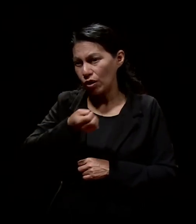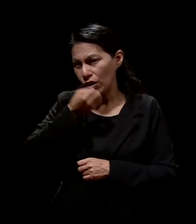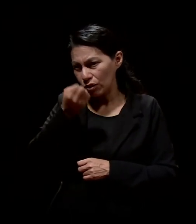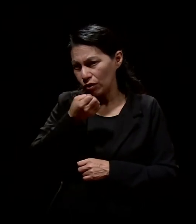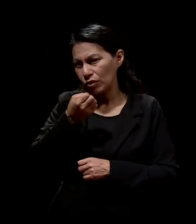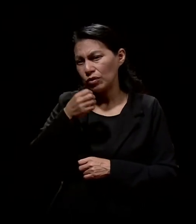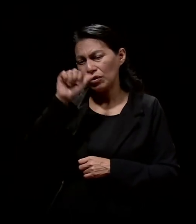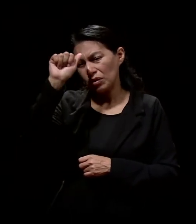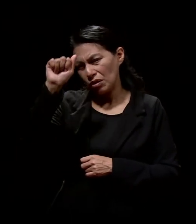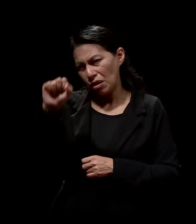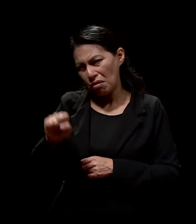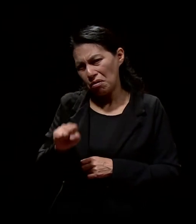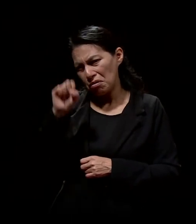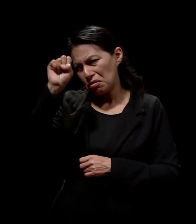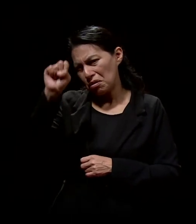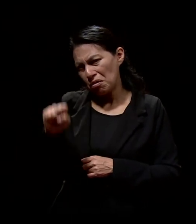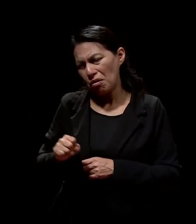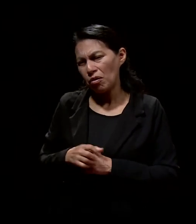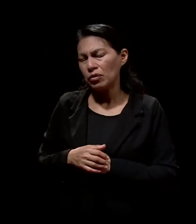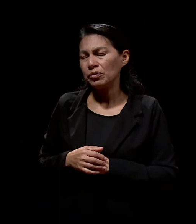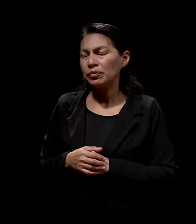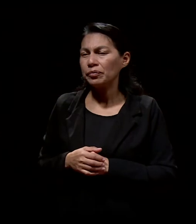hacía un ayuno y oración,